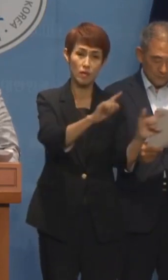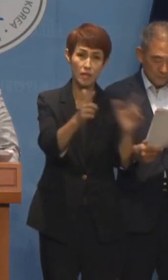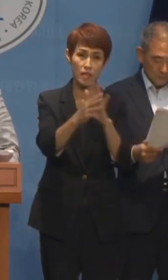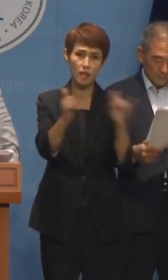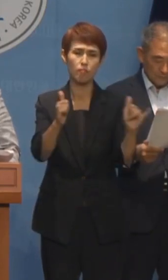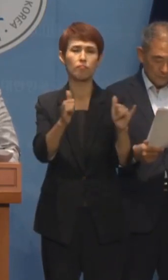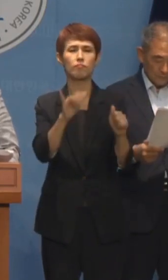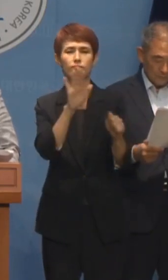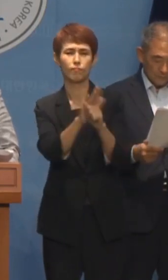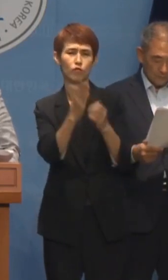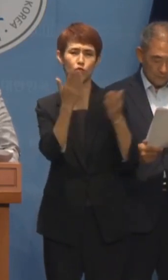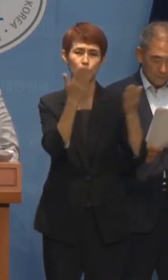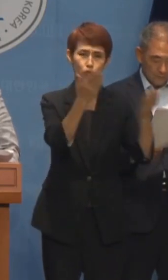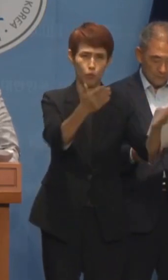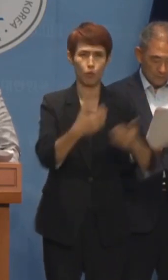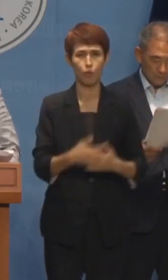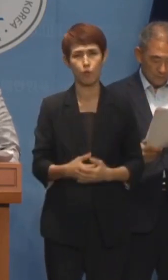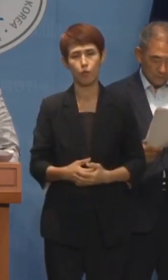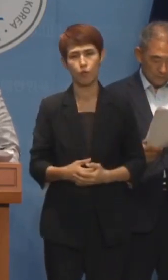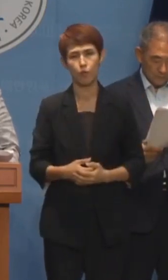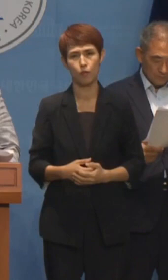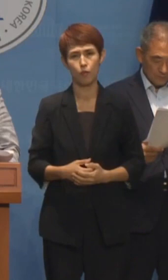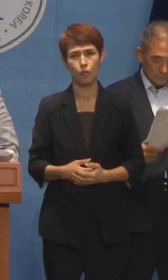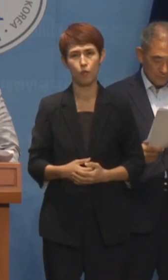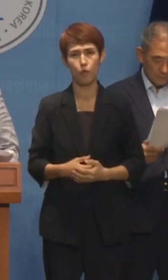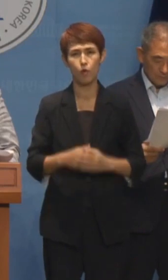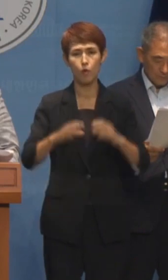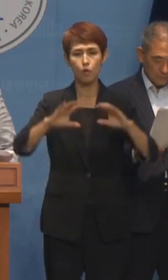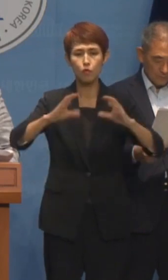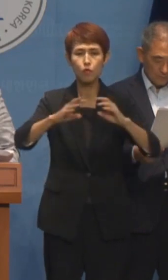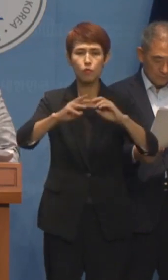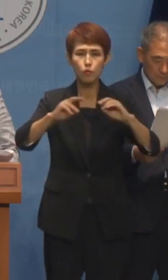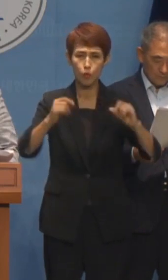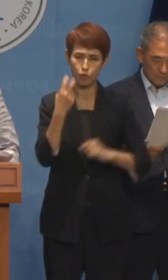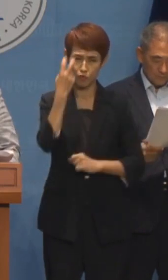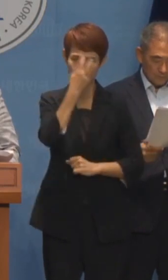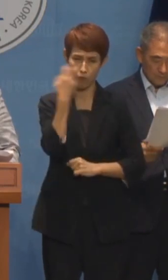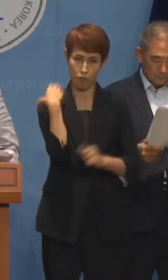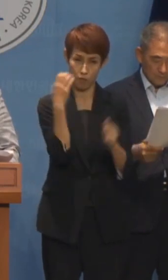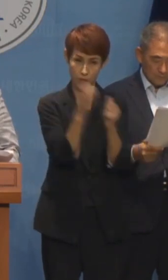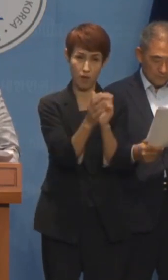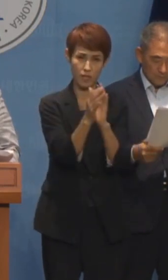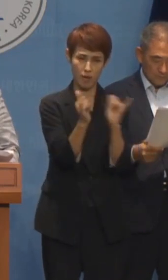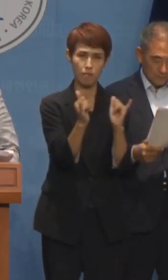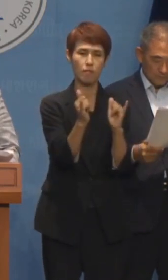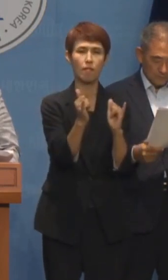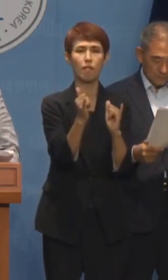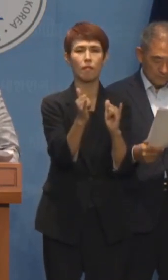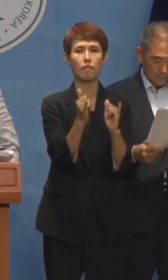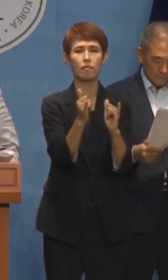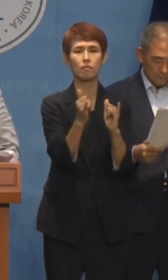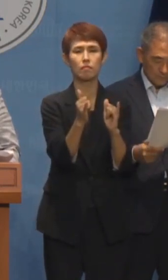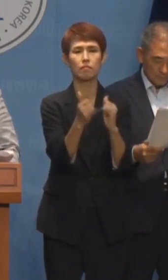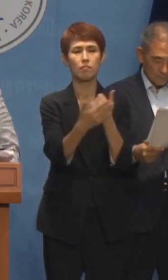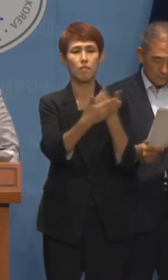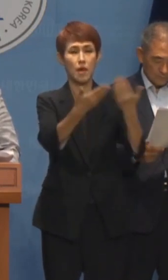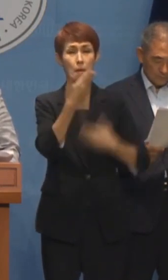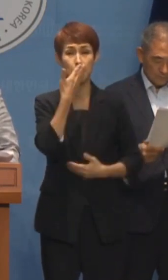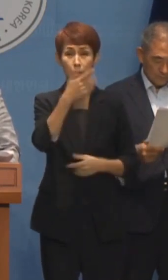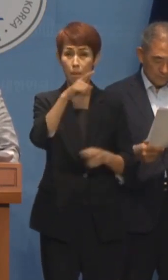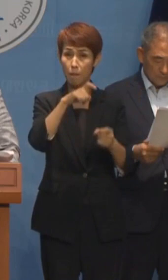두텁게 지원하고 식량 안보와 국토 수호의 파수꾼으로 제 역할을 다할 수 있도록